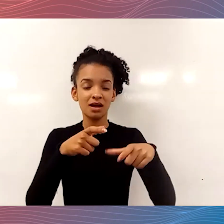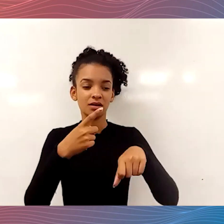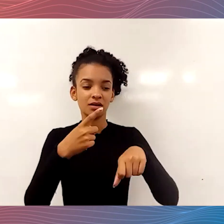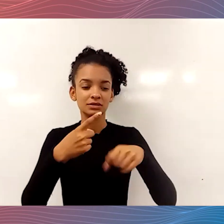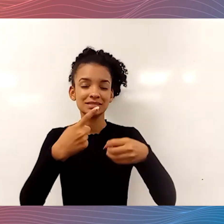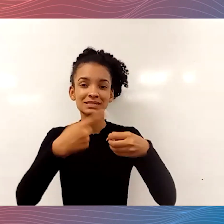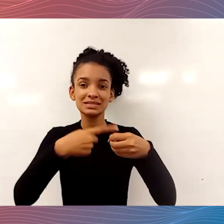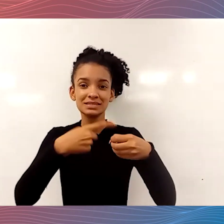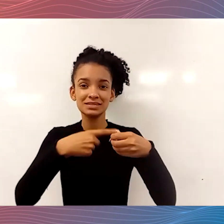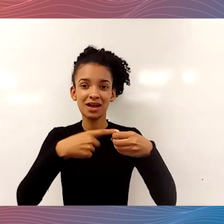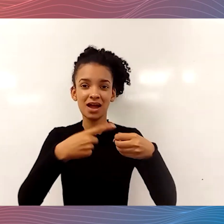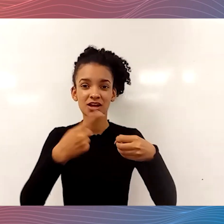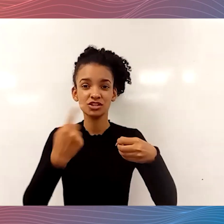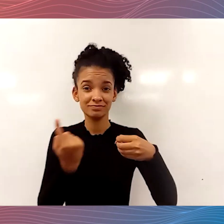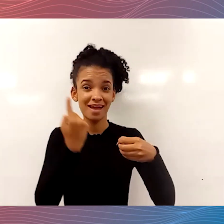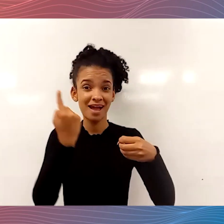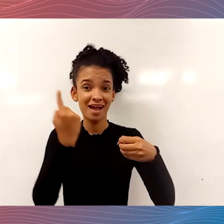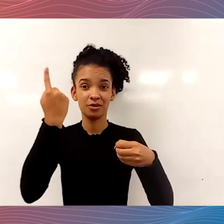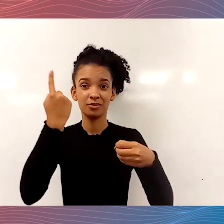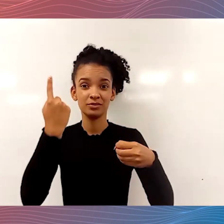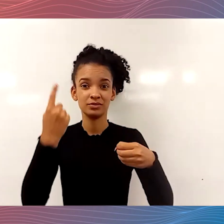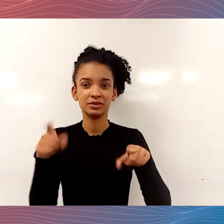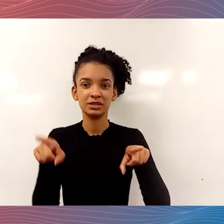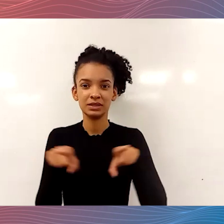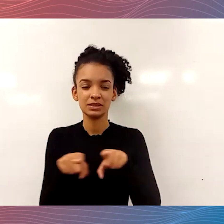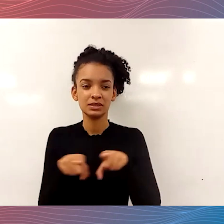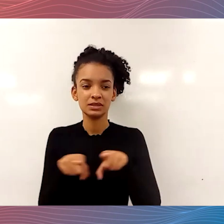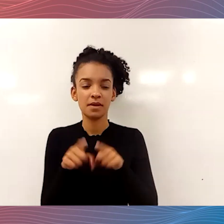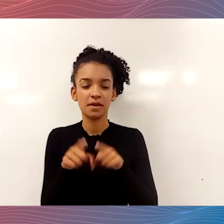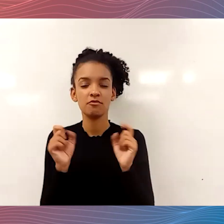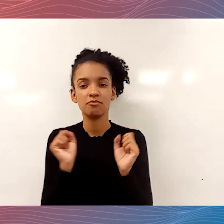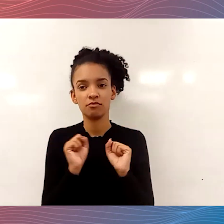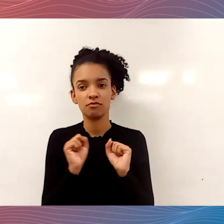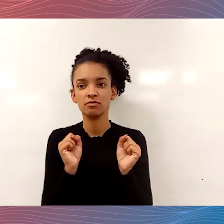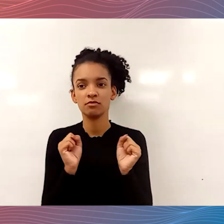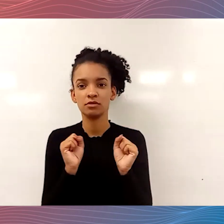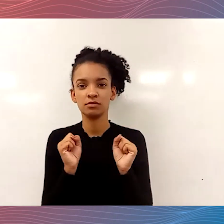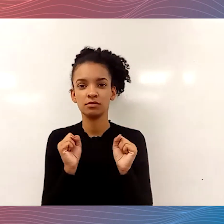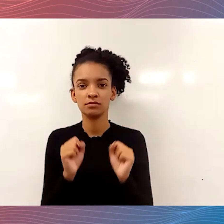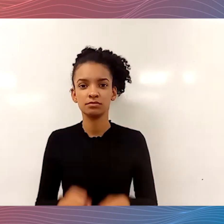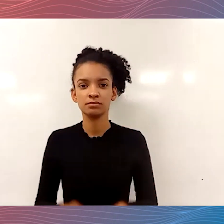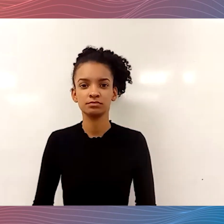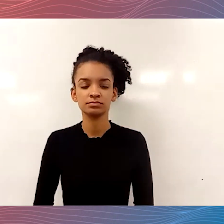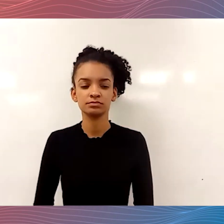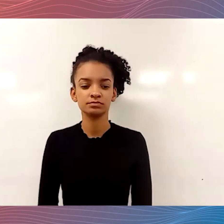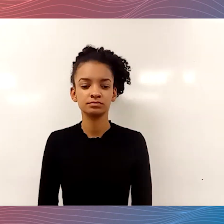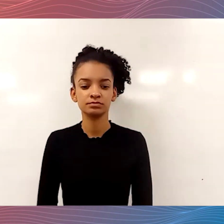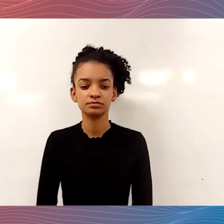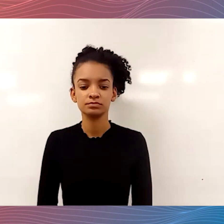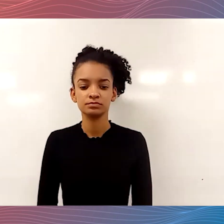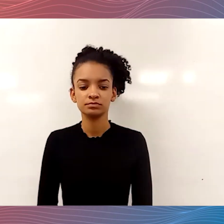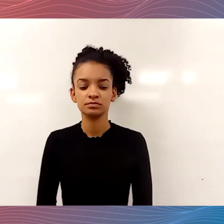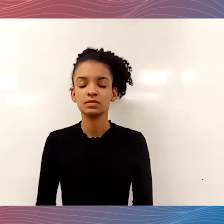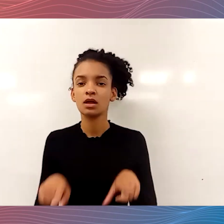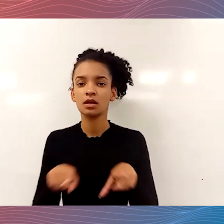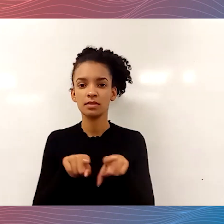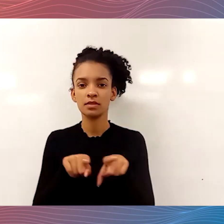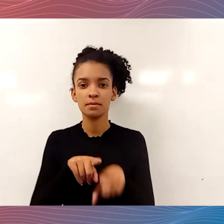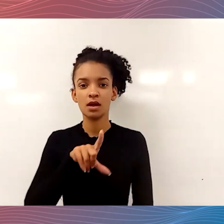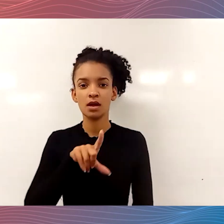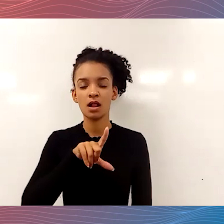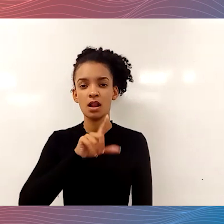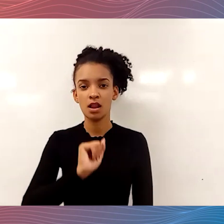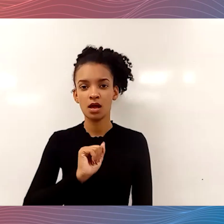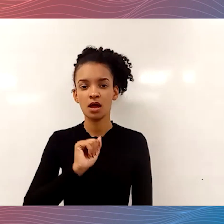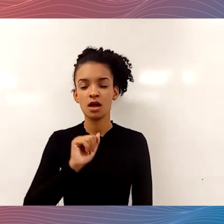e frio. Aí fomos para La Paz. La Paz está entre 3.800 a 4.000 metros de altitude.